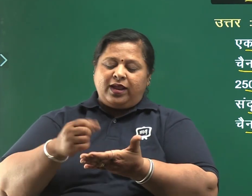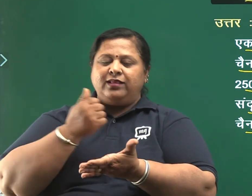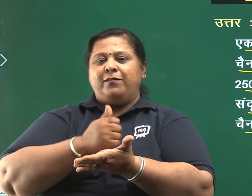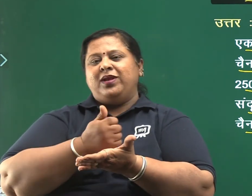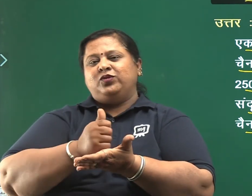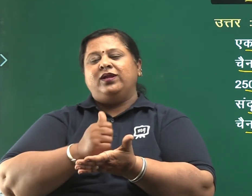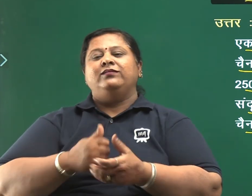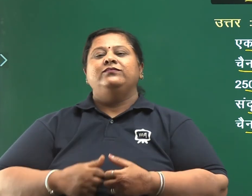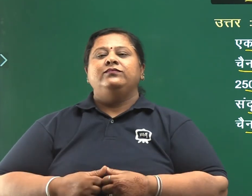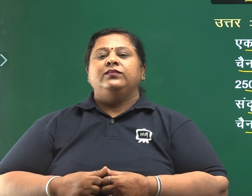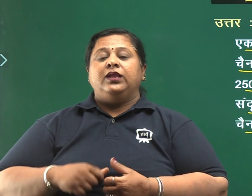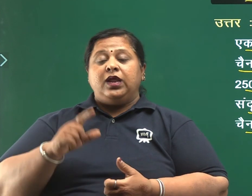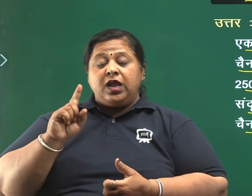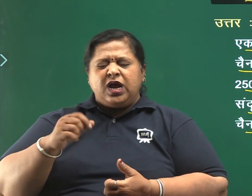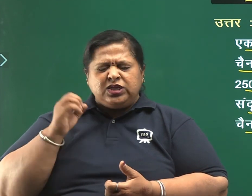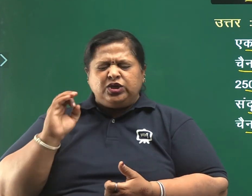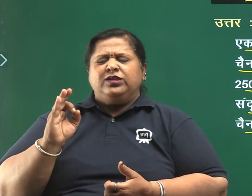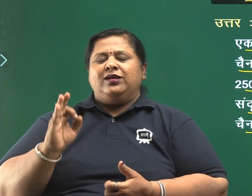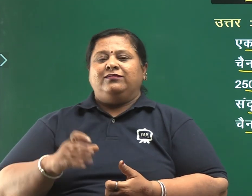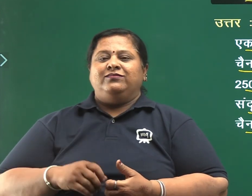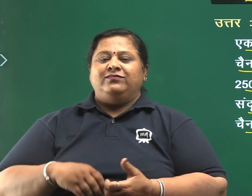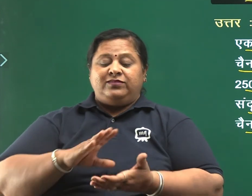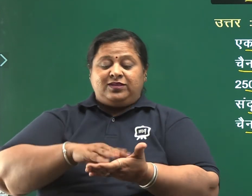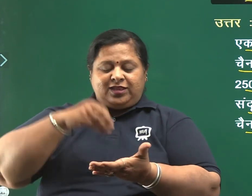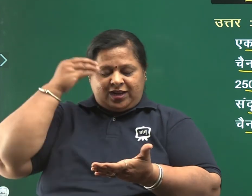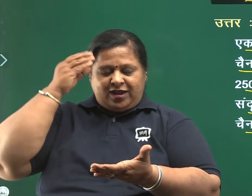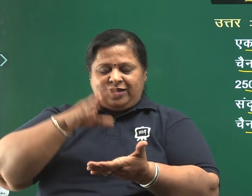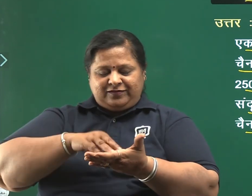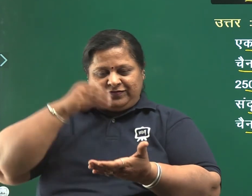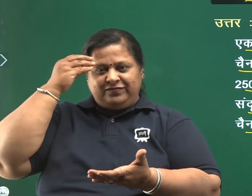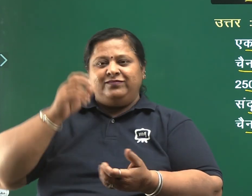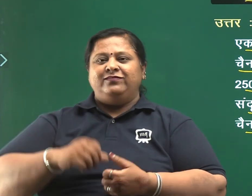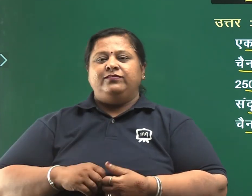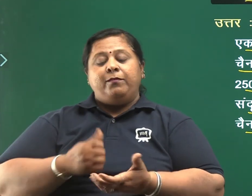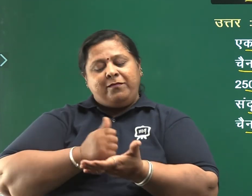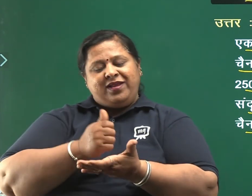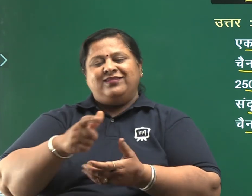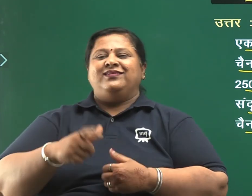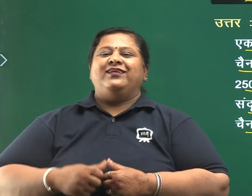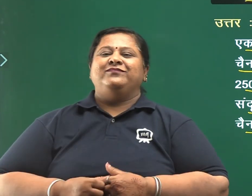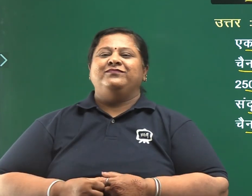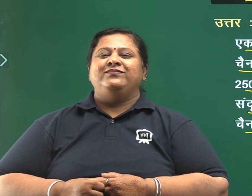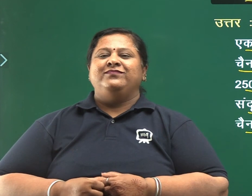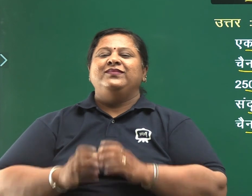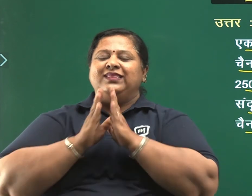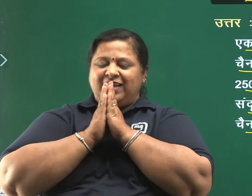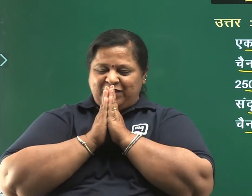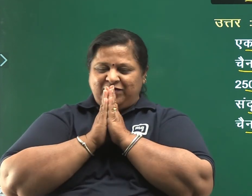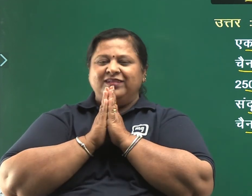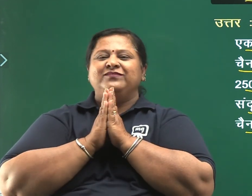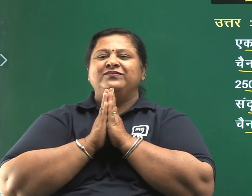द्वारा इन्हें अच्छे से सीखने का प्रयास करें। धन्यवाद।